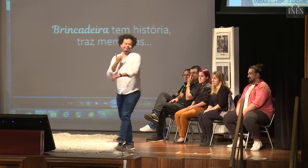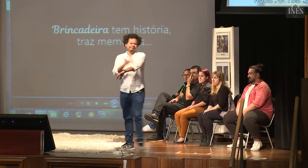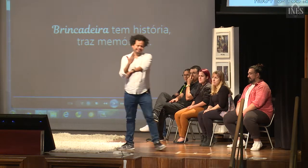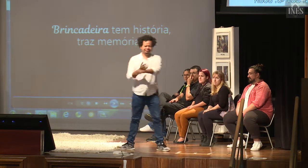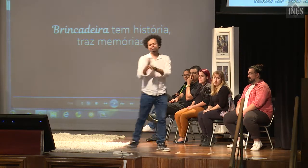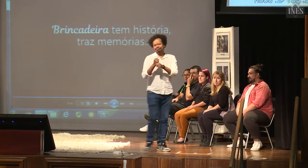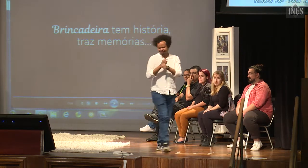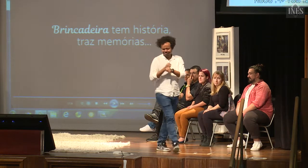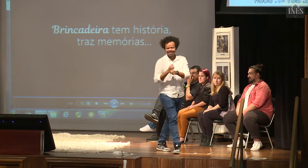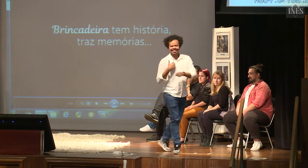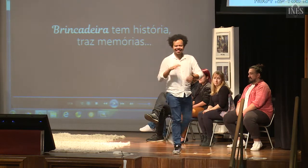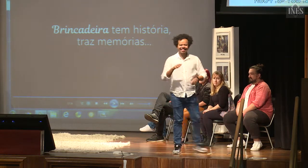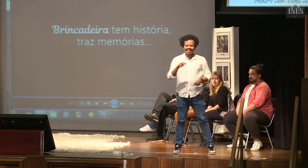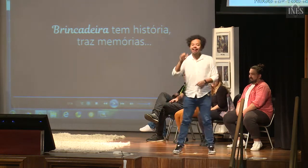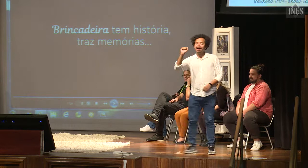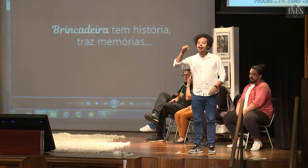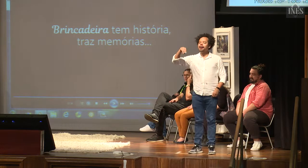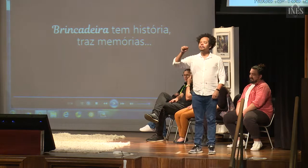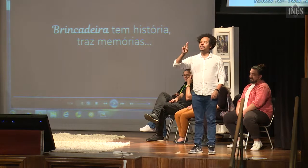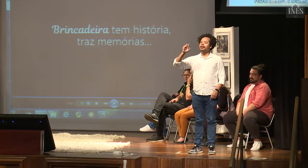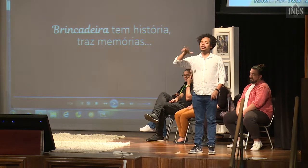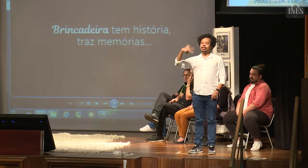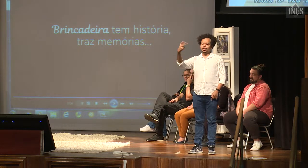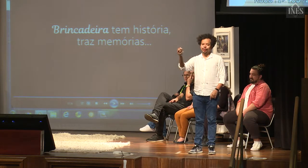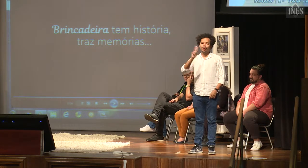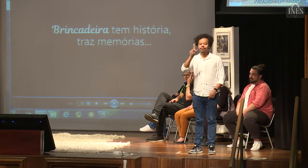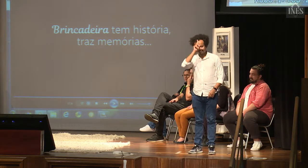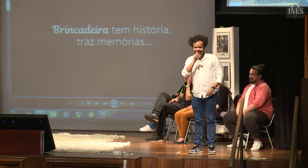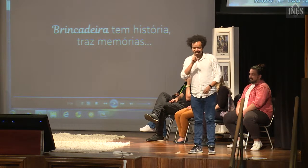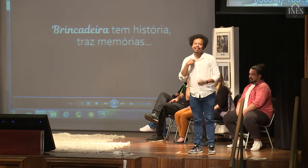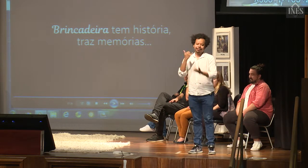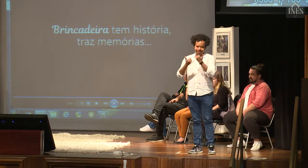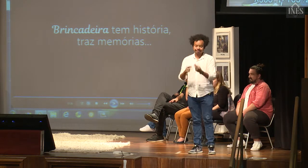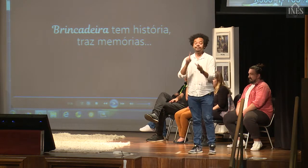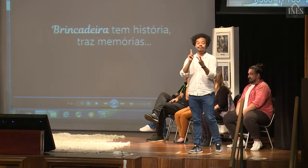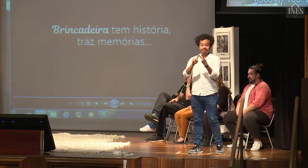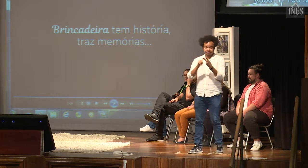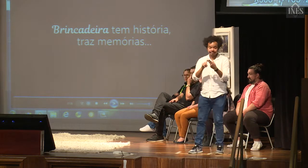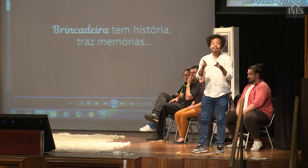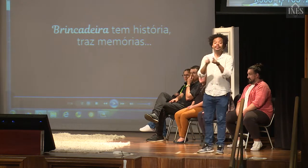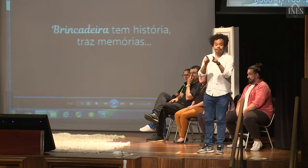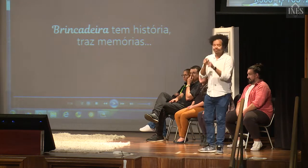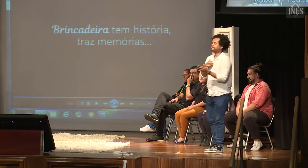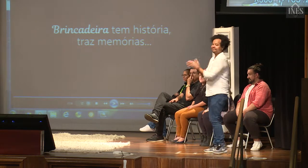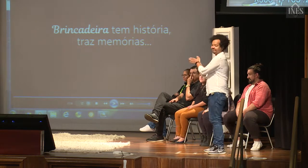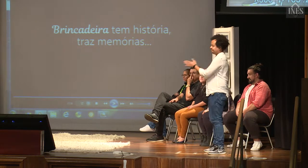jeito. E isso a gente brincou por anos, assim, muito bom. Né, que é a amarelinha, que é o nome da brincadeira. Uma outra brincadeira